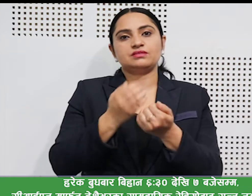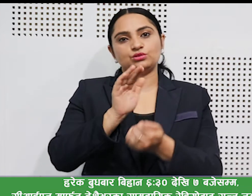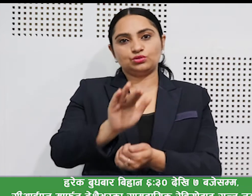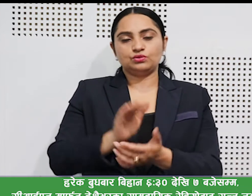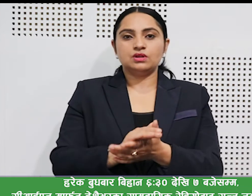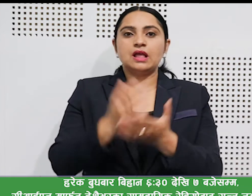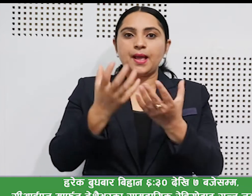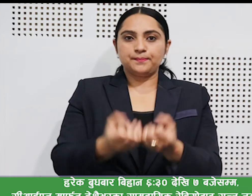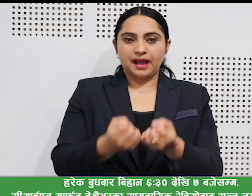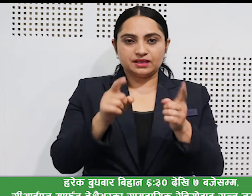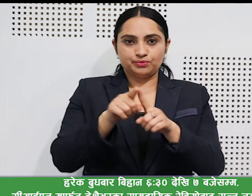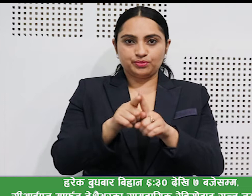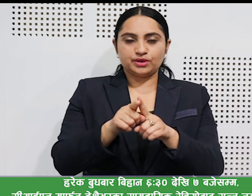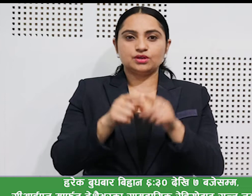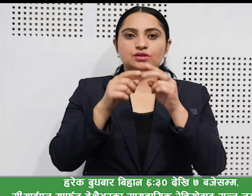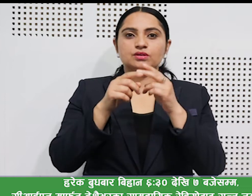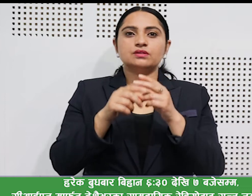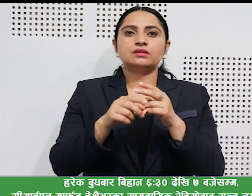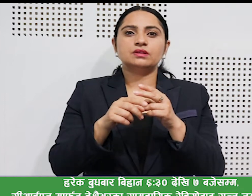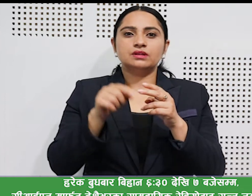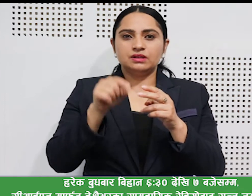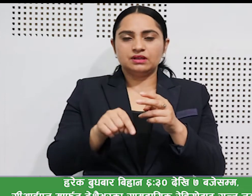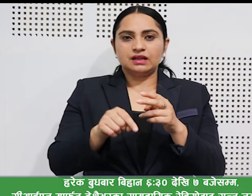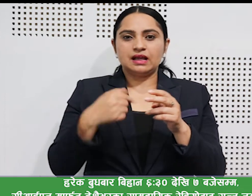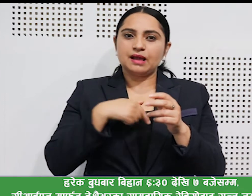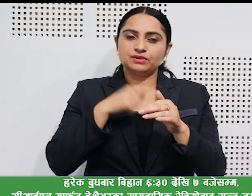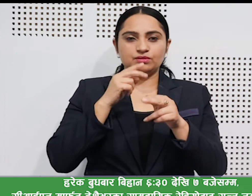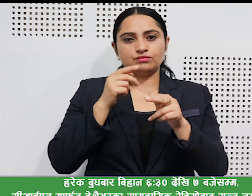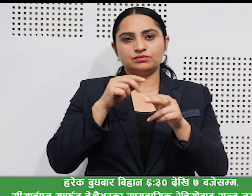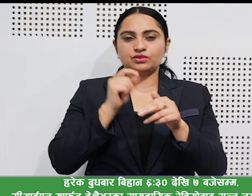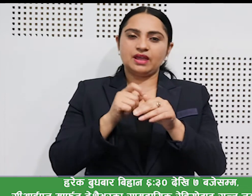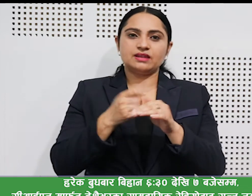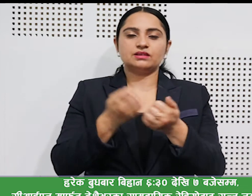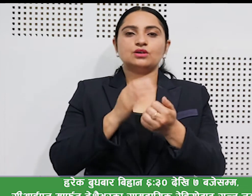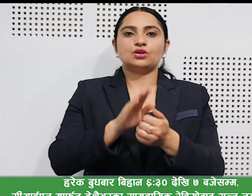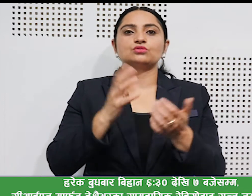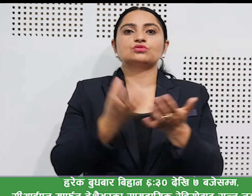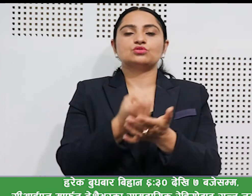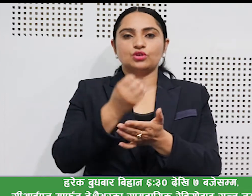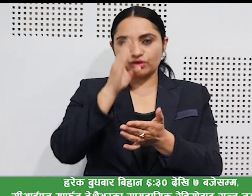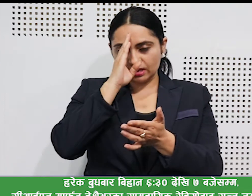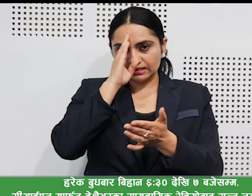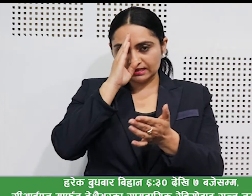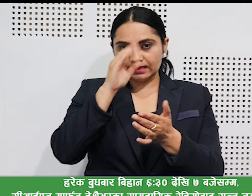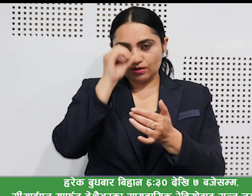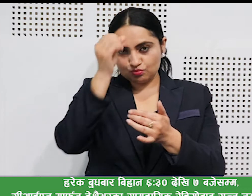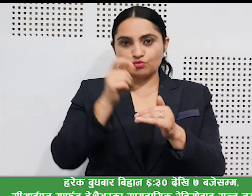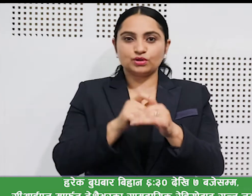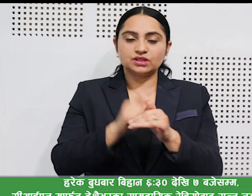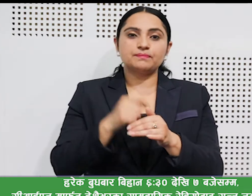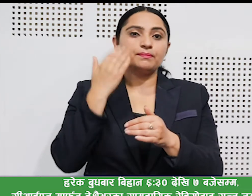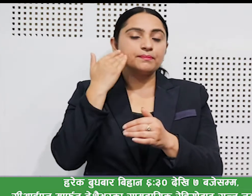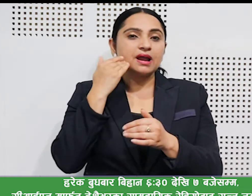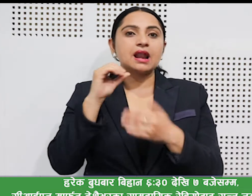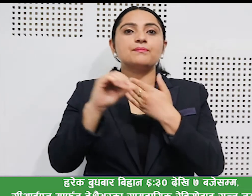अब बाँकी पनि यो बजेट सत्र समापन गर्दाखेरि त्यसको तयारी हामी पूर्ण रूपले गर्छौँ। संघीय सरकारले विपदको पूर्व तयारीमा महिला